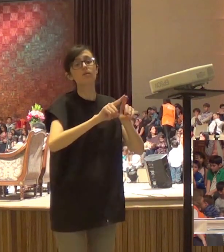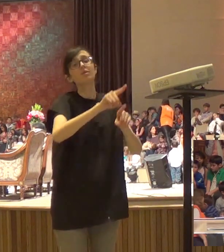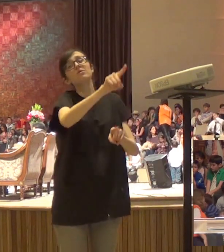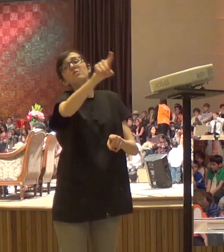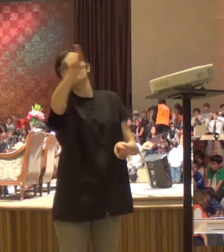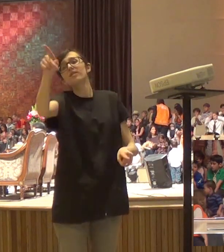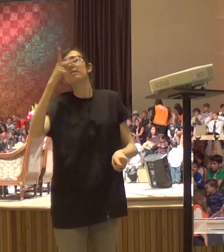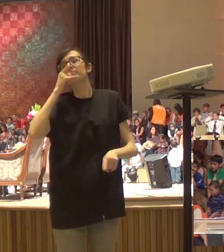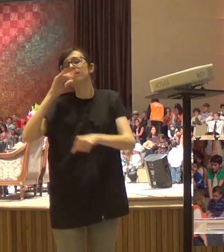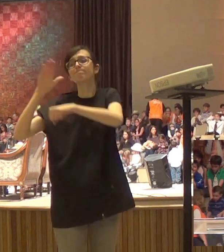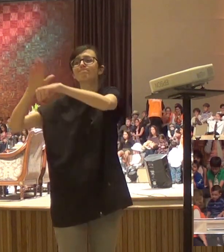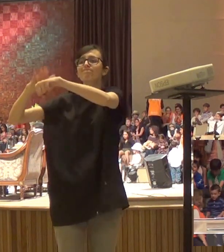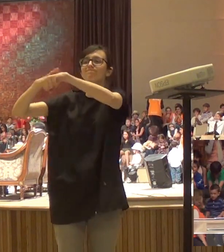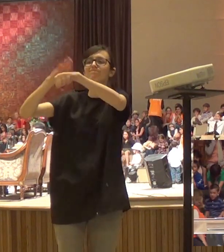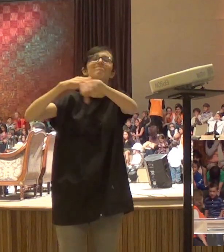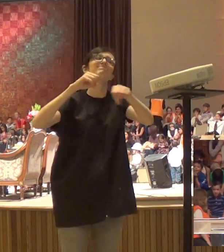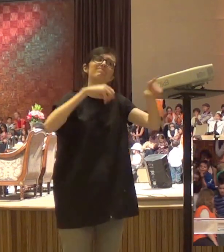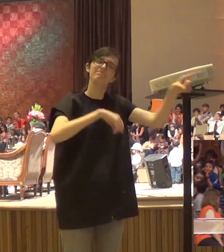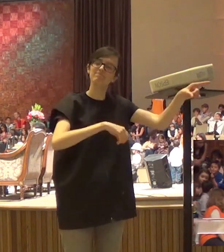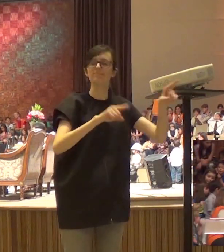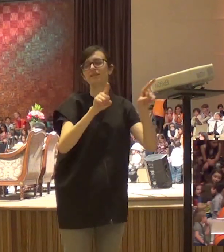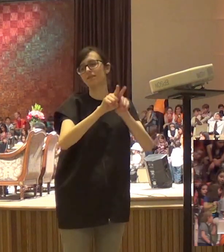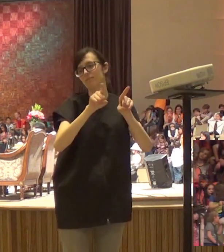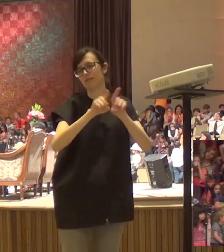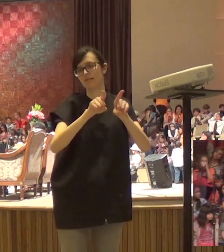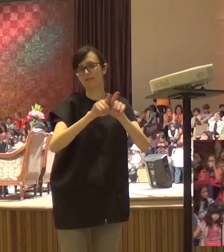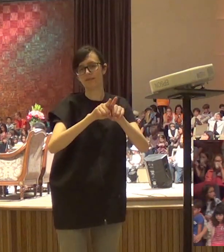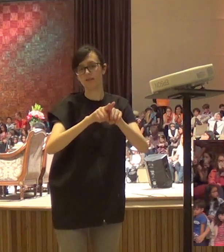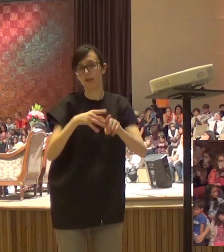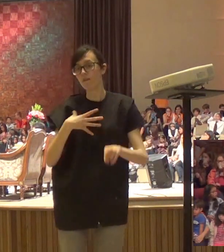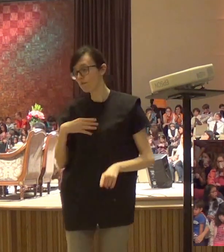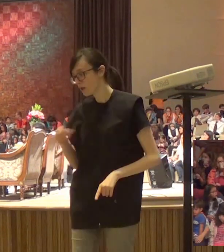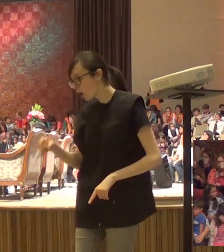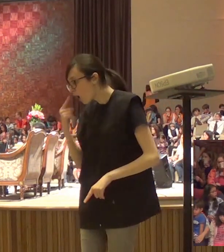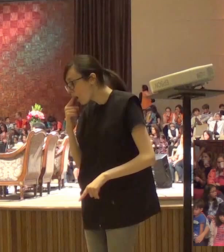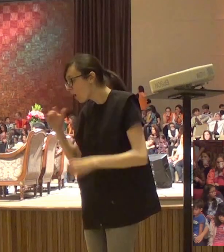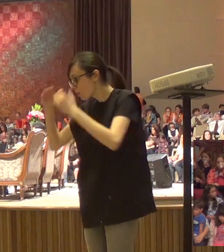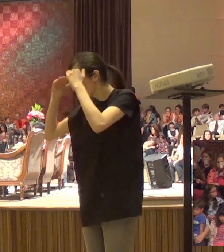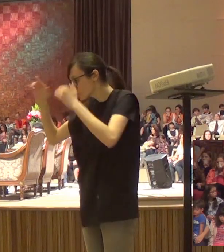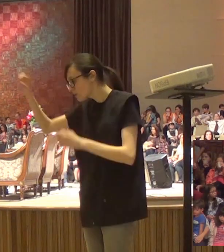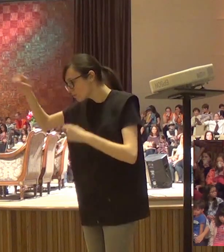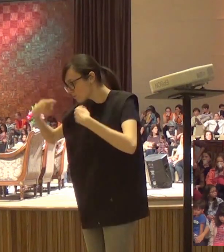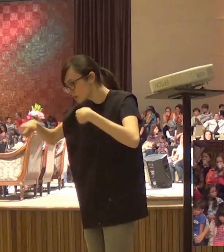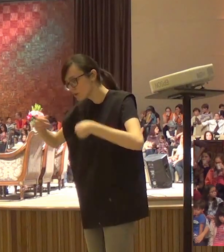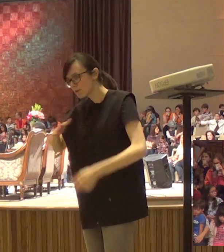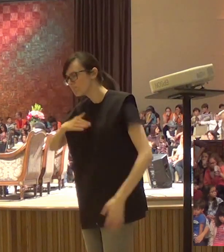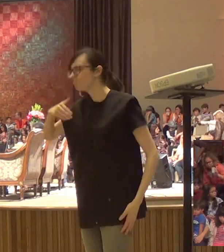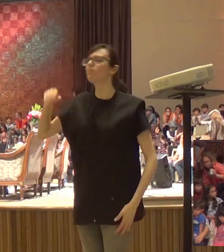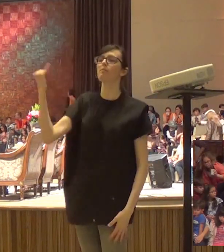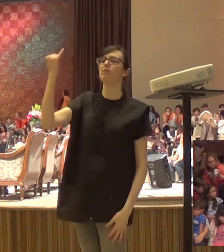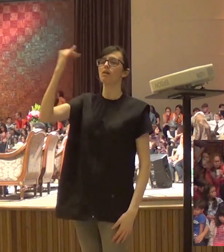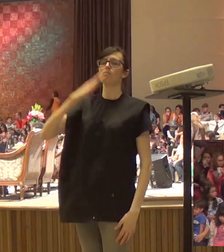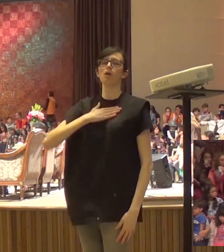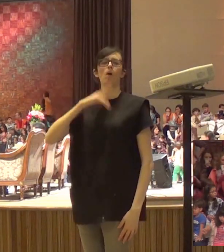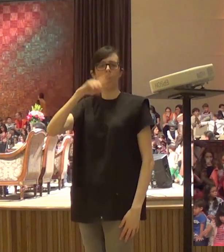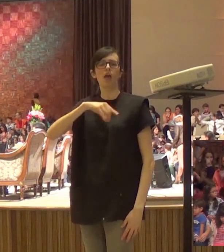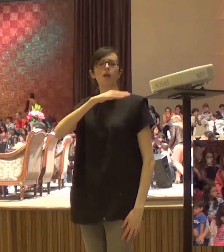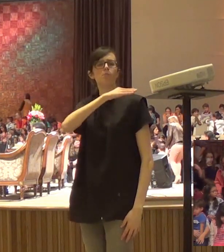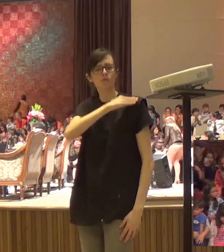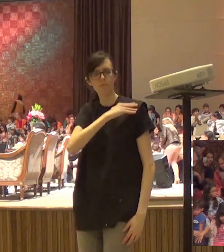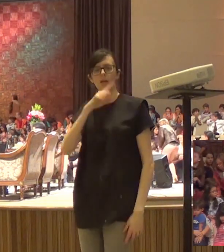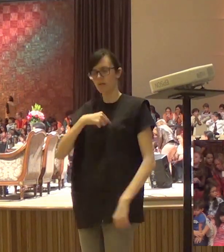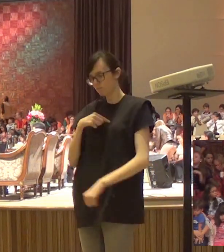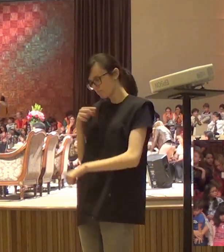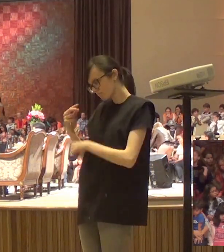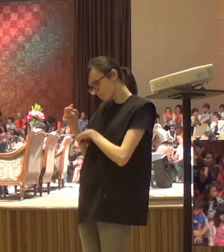o meu máximo, o meu melhor, mas eu preciso capturar o coração dos meus filhos e saber que a responsabilidade primária no coração do Lucas e do Cristian